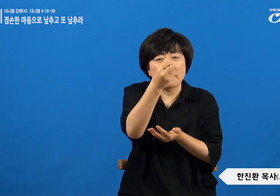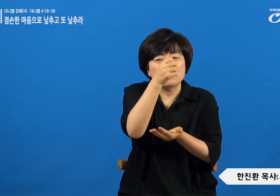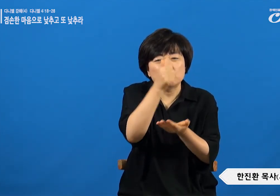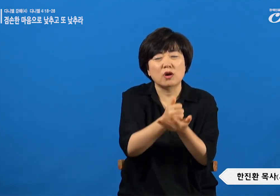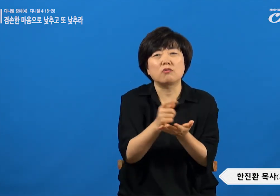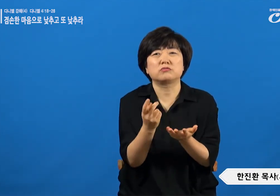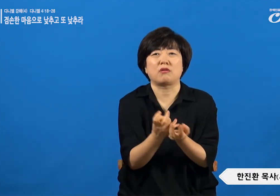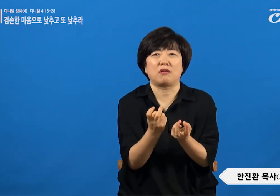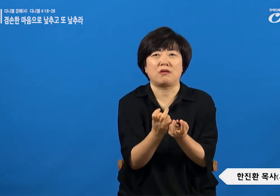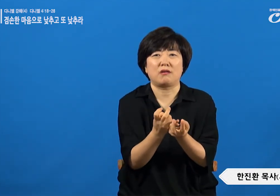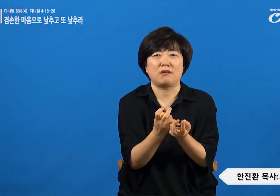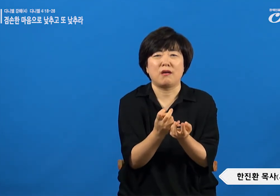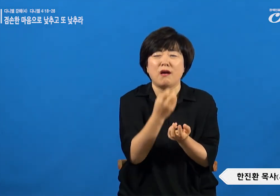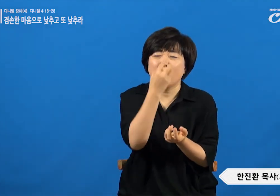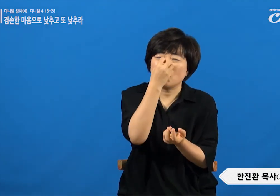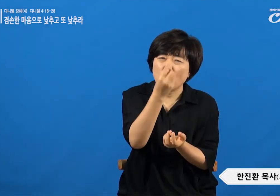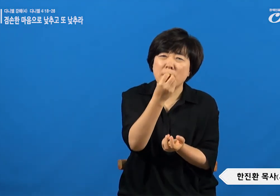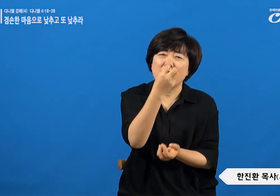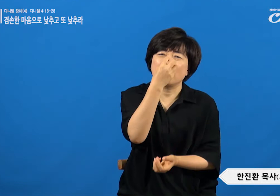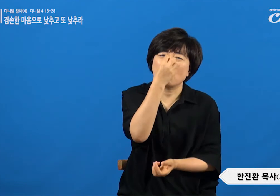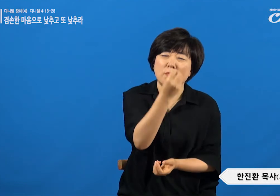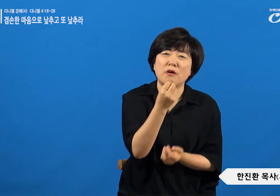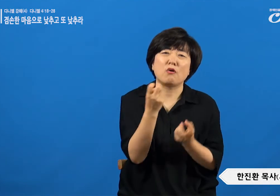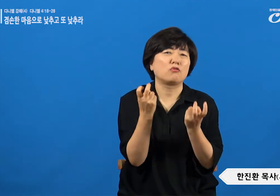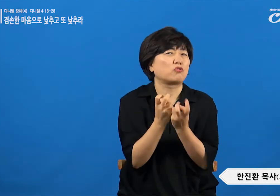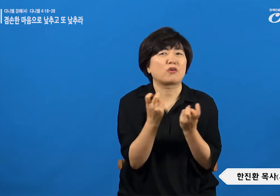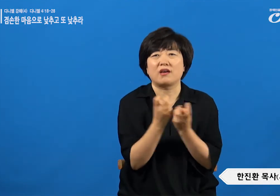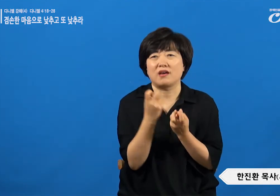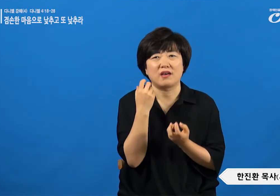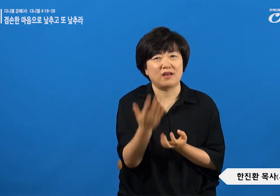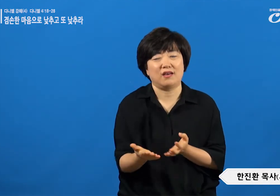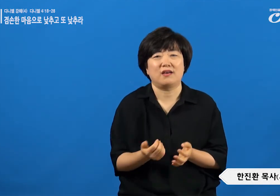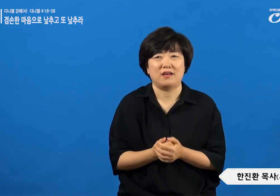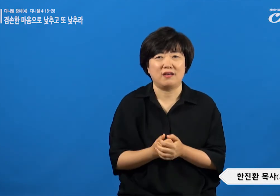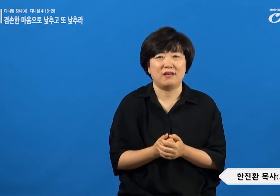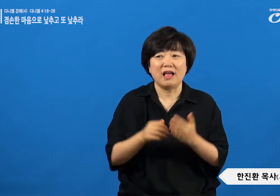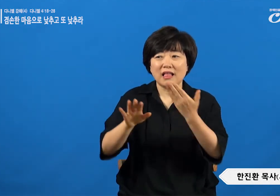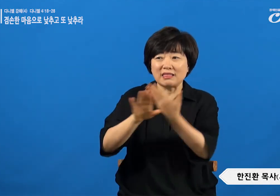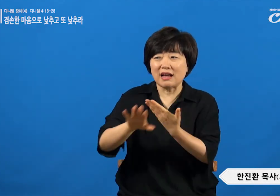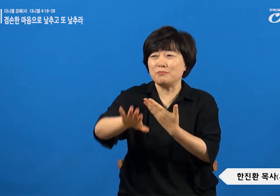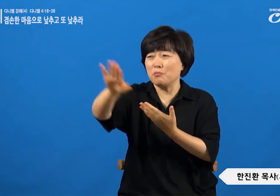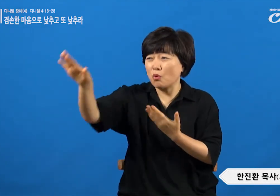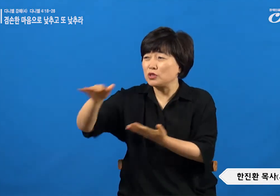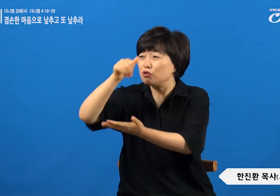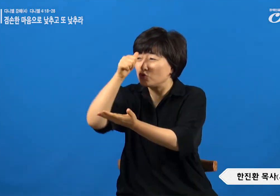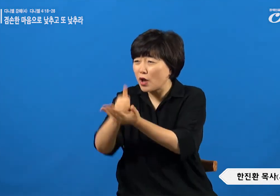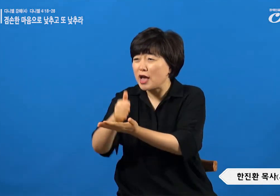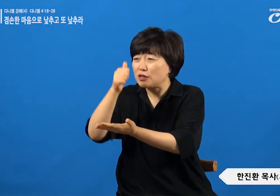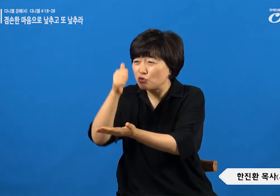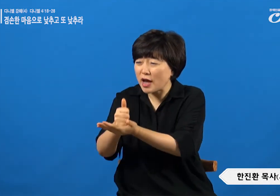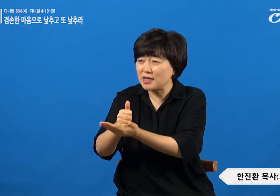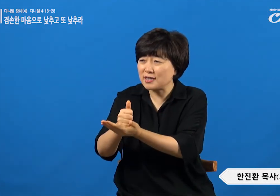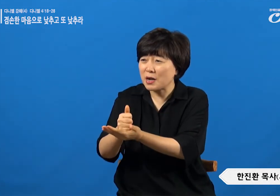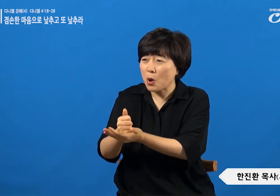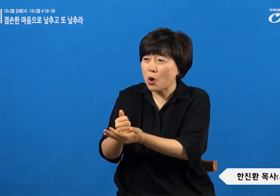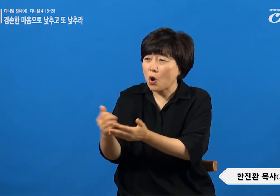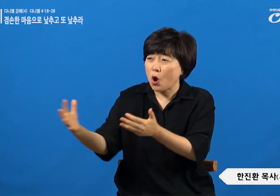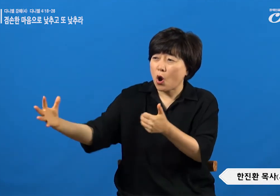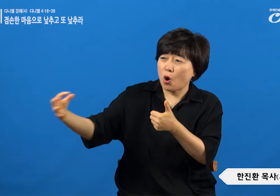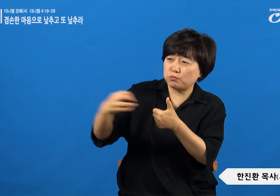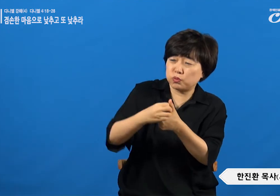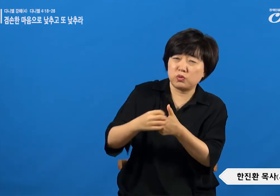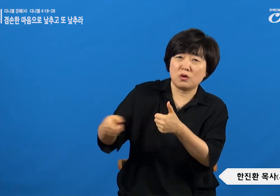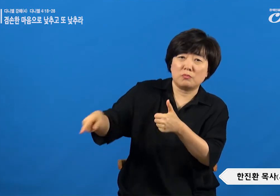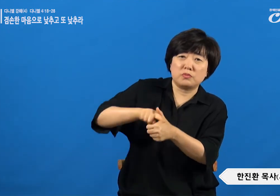시도 때도 없이 고개를 쳐들고 일어나는 이 교만을 어떻게 해야 됩니까? 다른 모든 죄들을 분출해내는